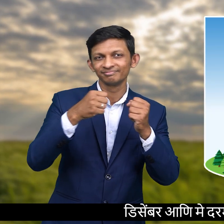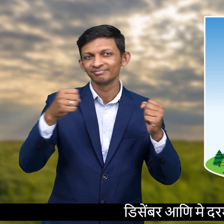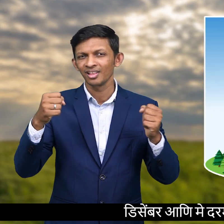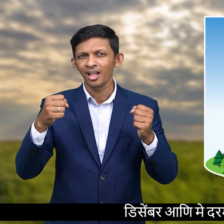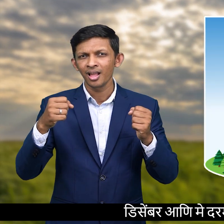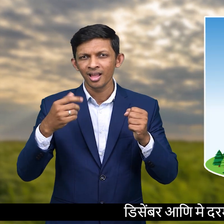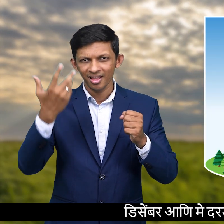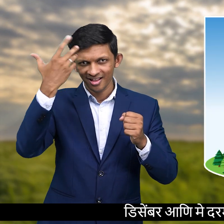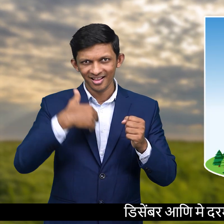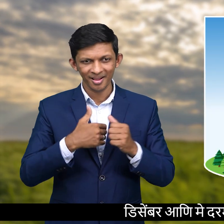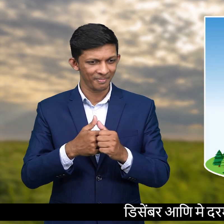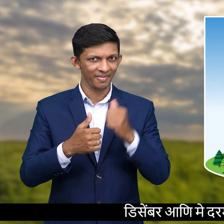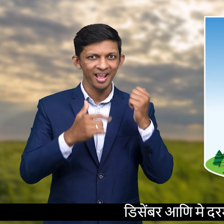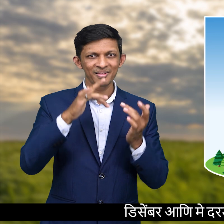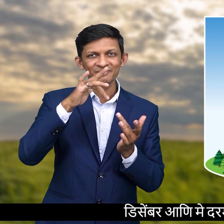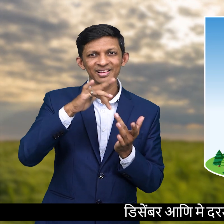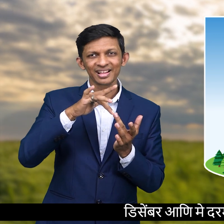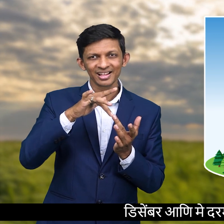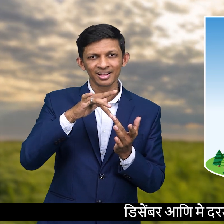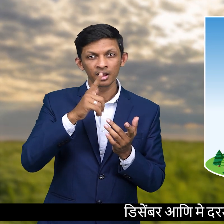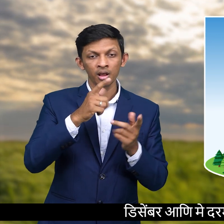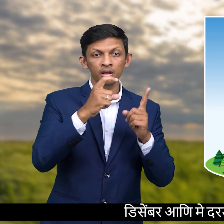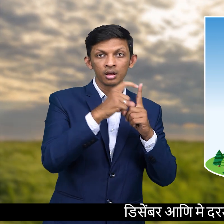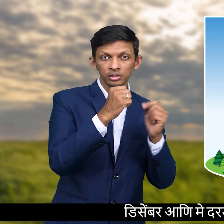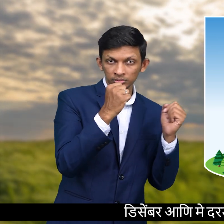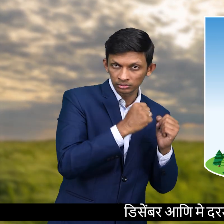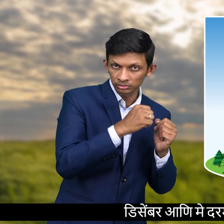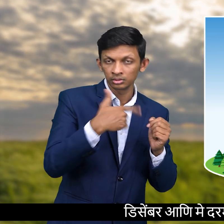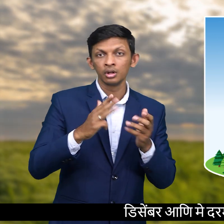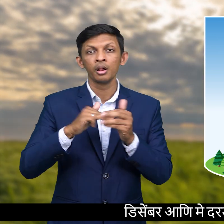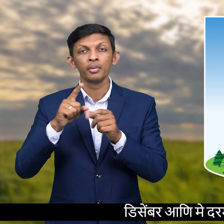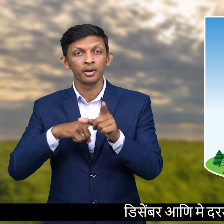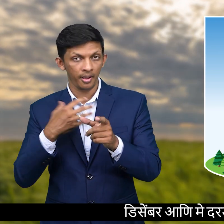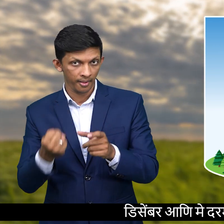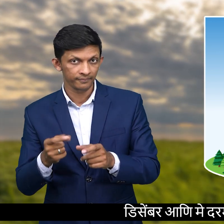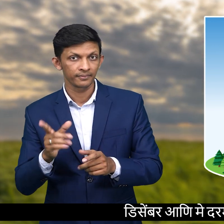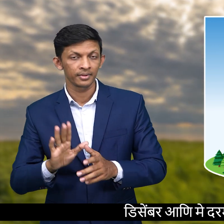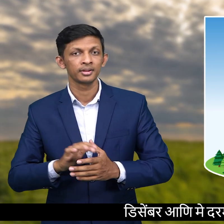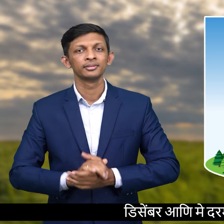डिसेंबर आणि मे दरम्यान सूर्योदयाची दिशा थोडीशी बदलते.